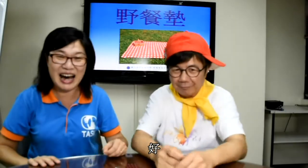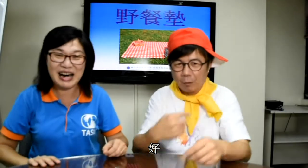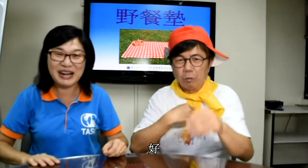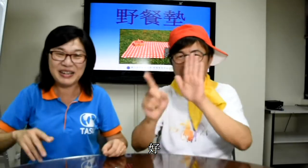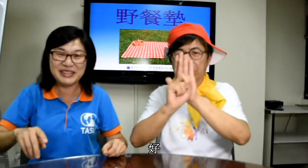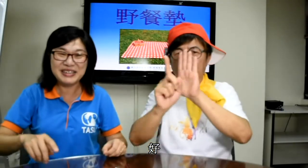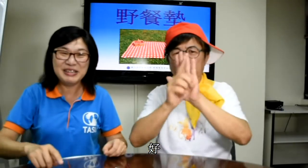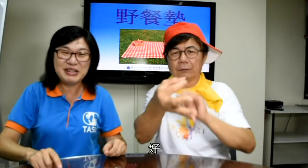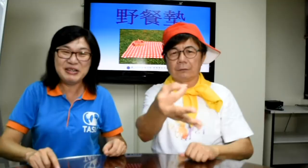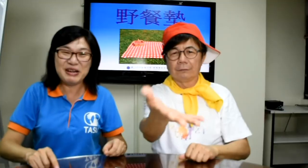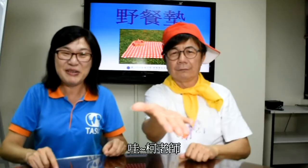好，哇，